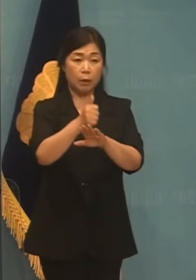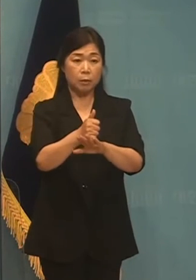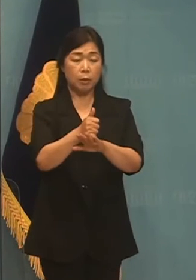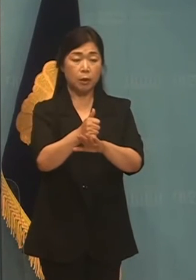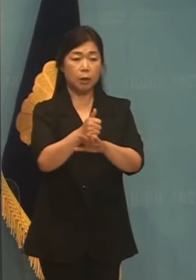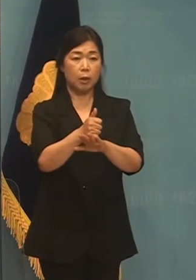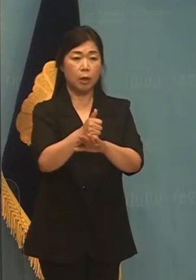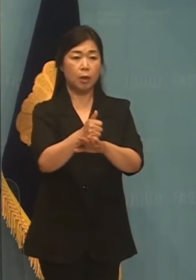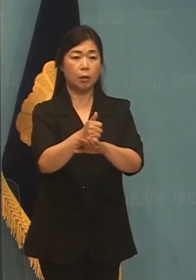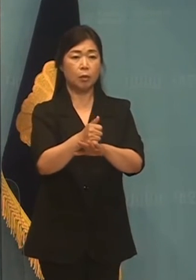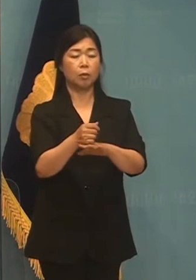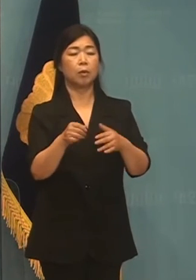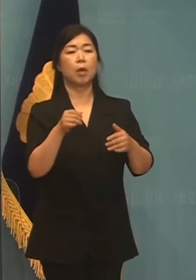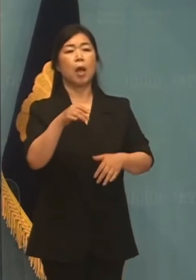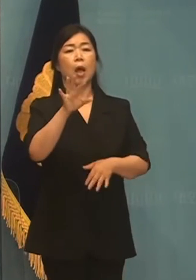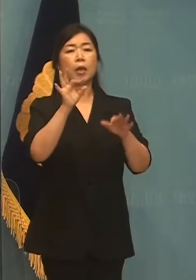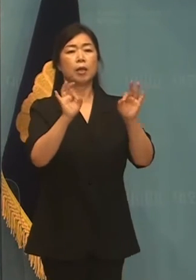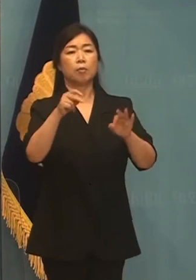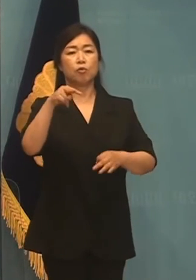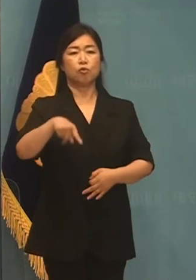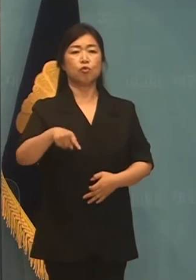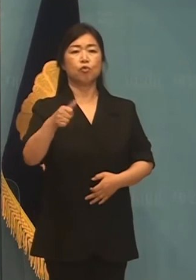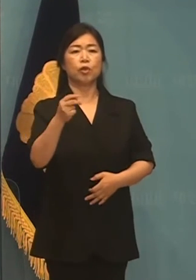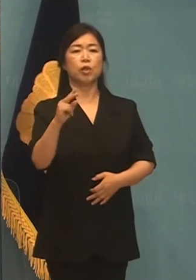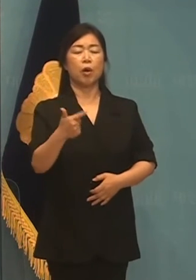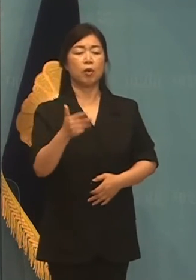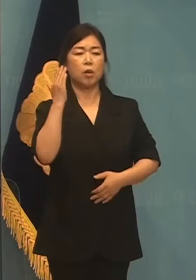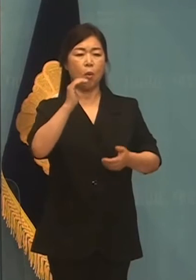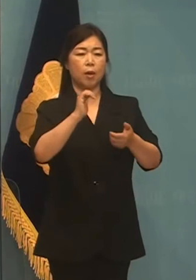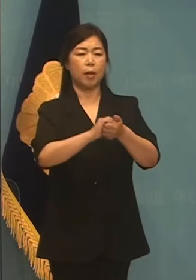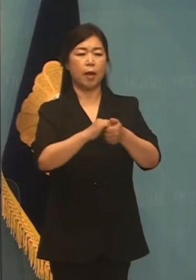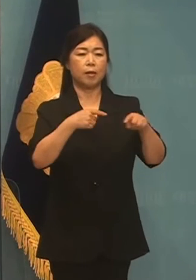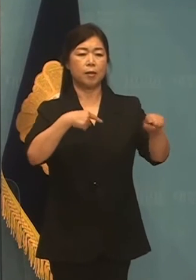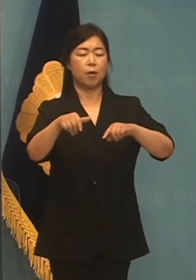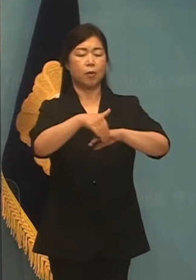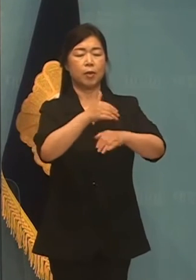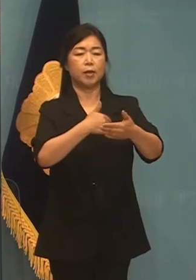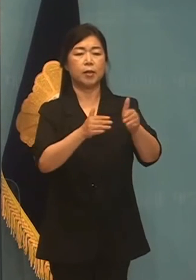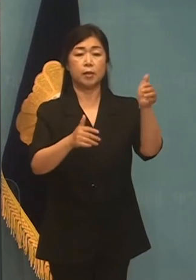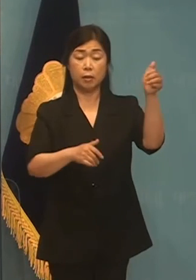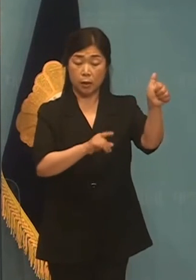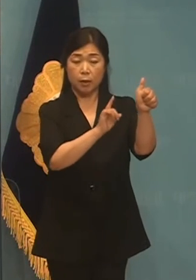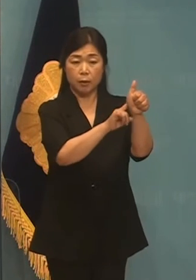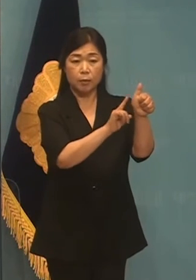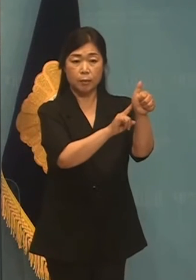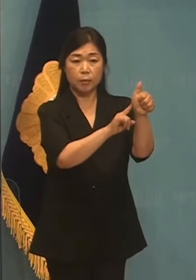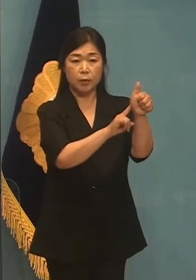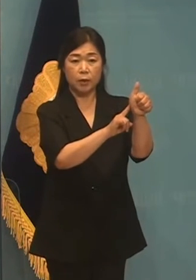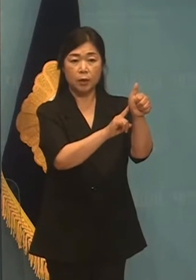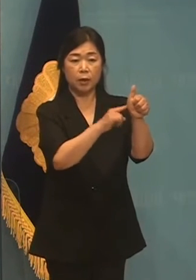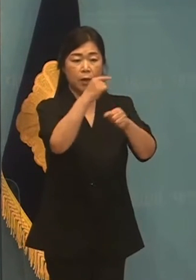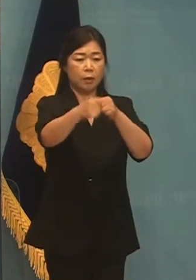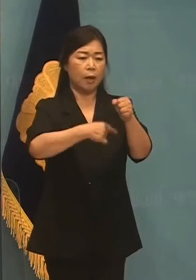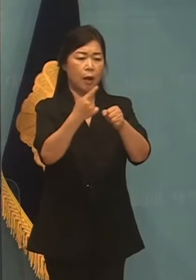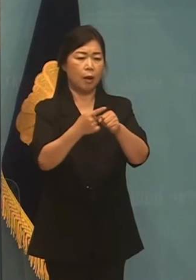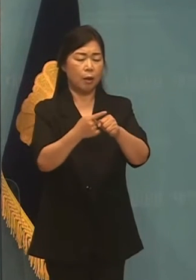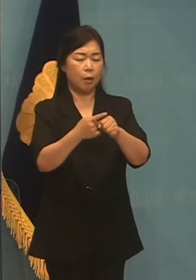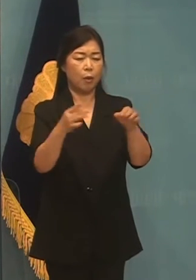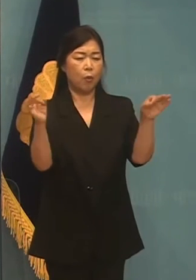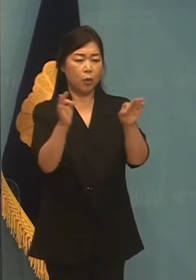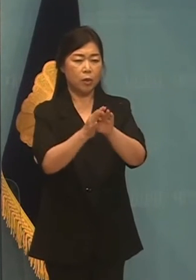마지막으로 김수현 청와대 정책실장 탈원전의